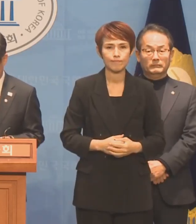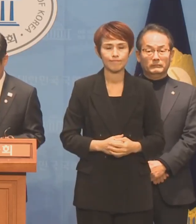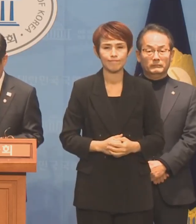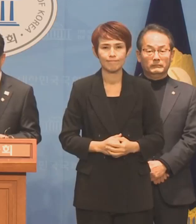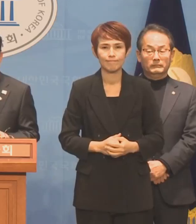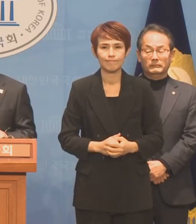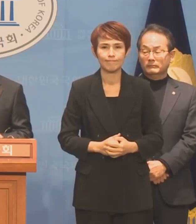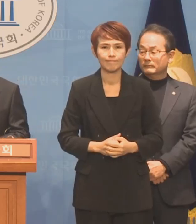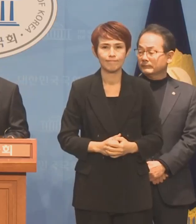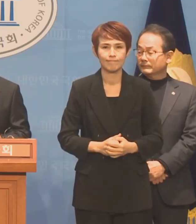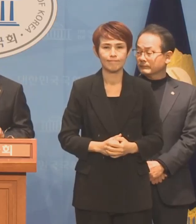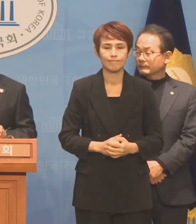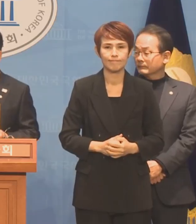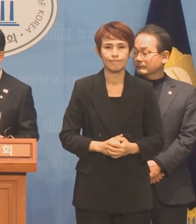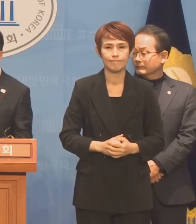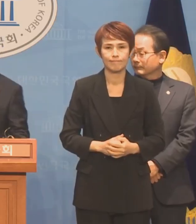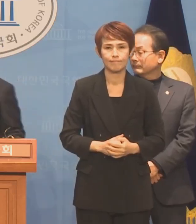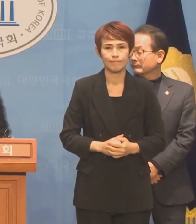이상입니다.